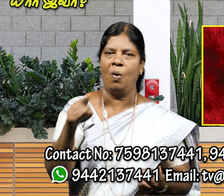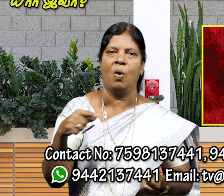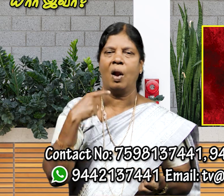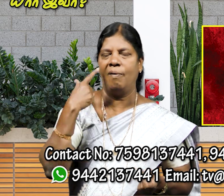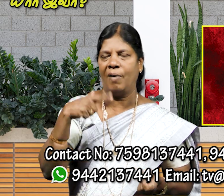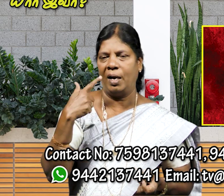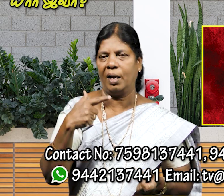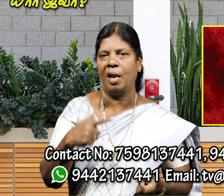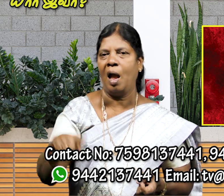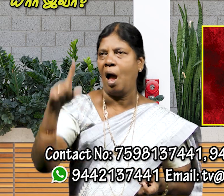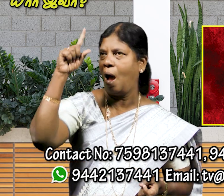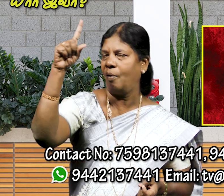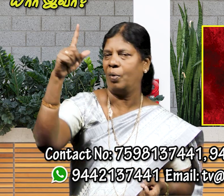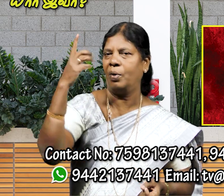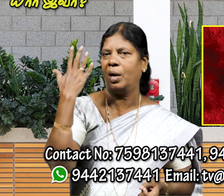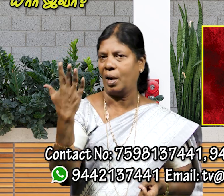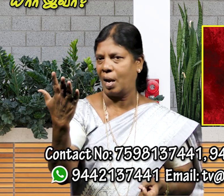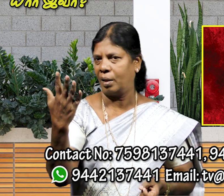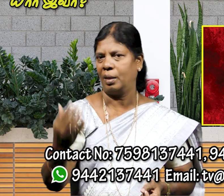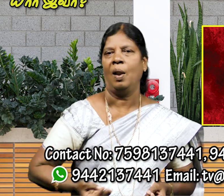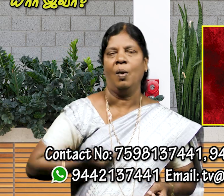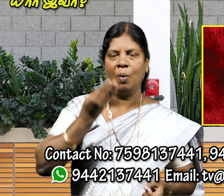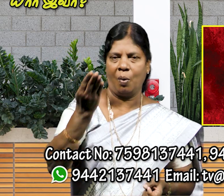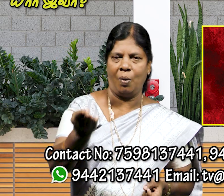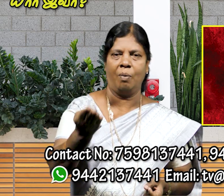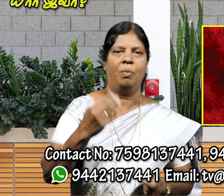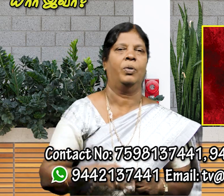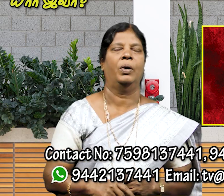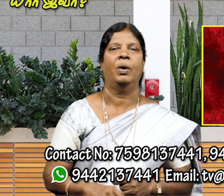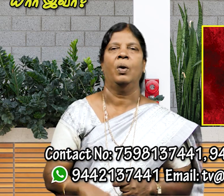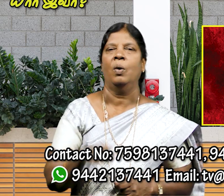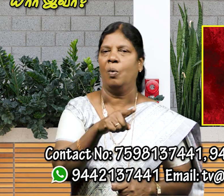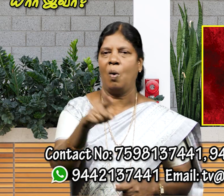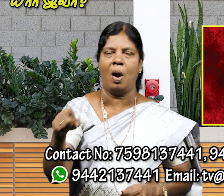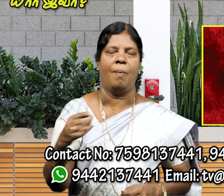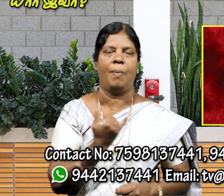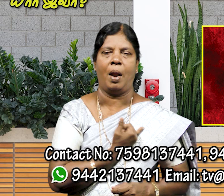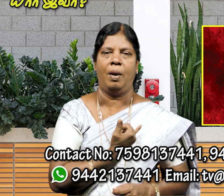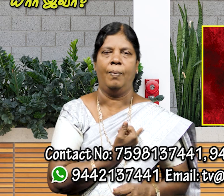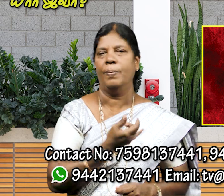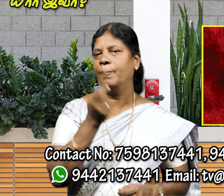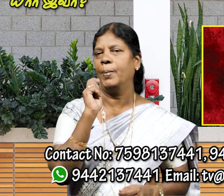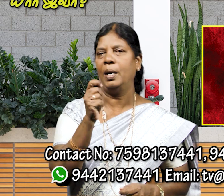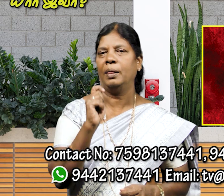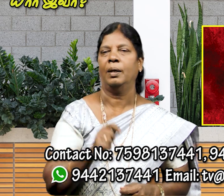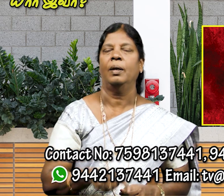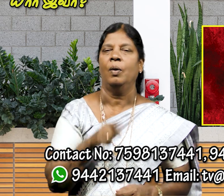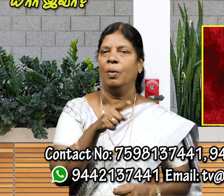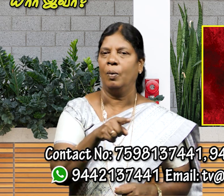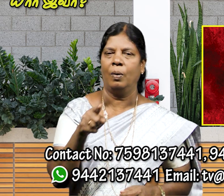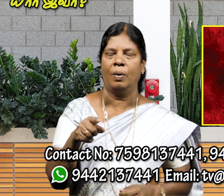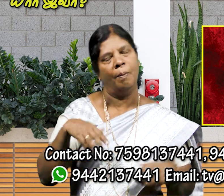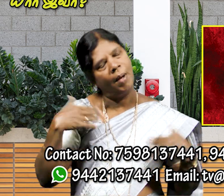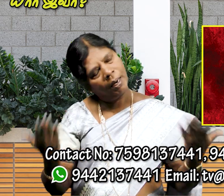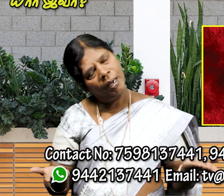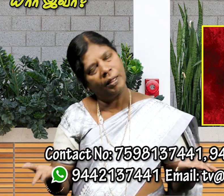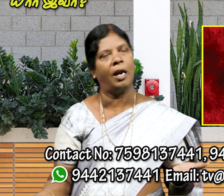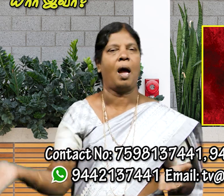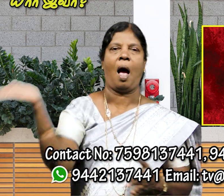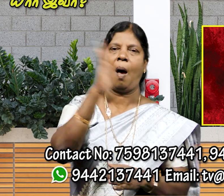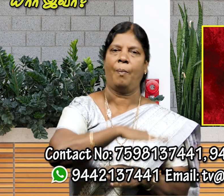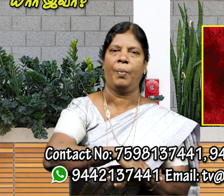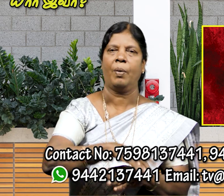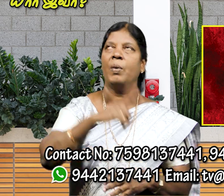ஏற்றுக்கொண்டு உங்கள் வாழ்க்கையை அவருடைய கரத்தில் ஒப்பு கொடுக்கும் போது உங்கள் பாவத்தை மன்னித்து